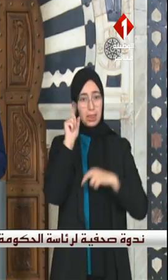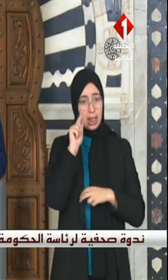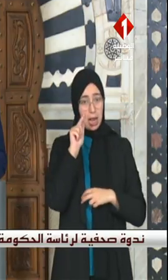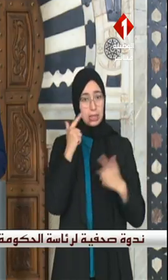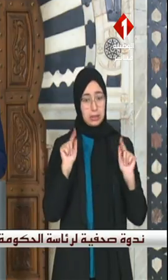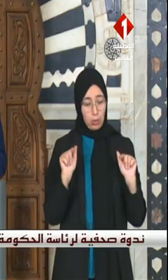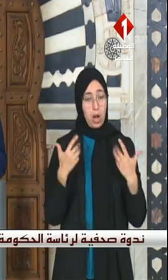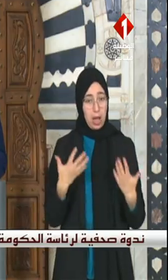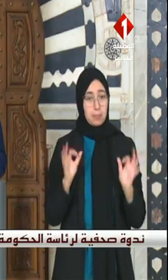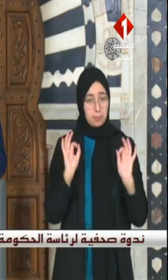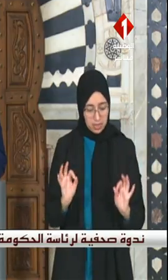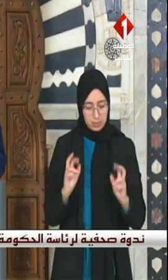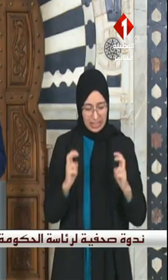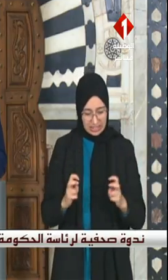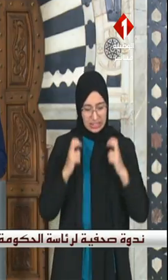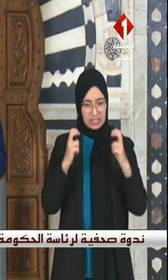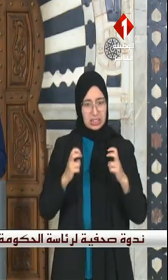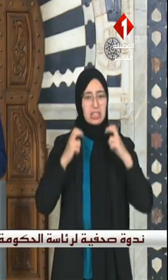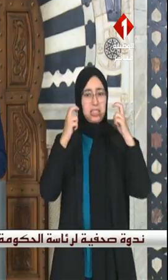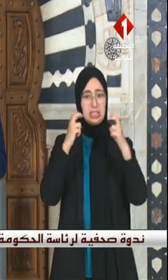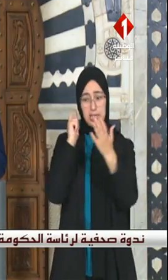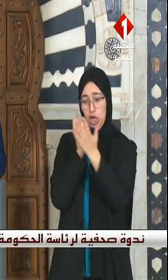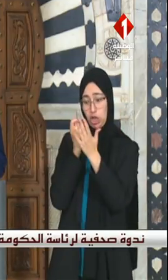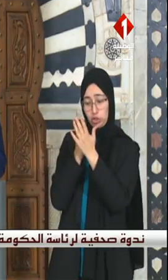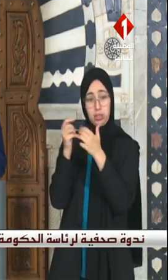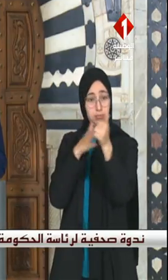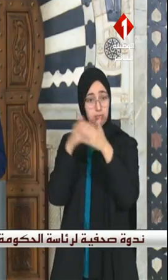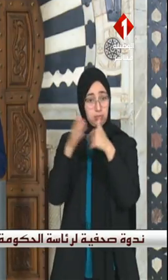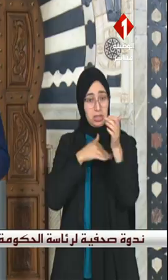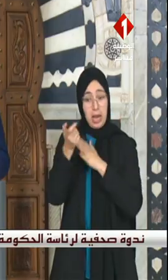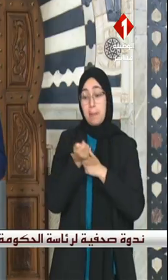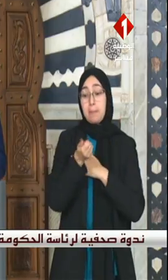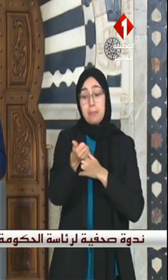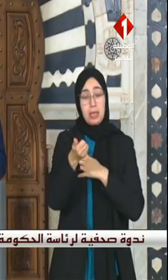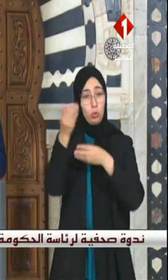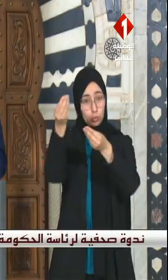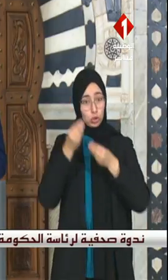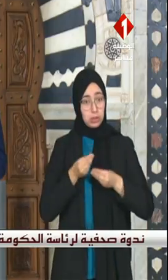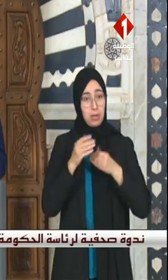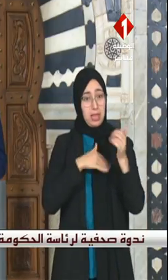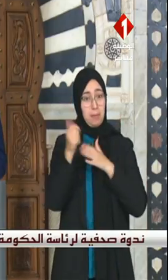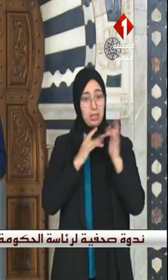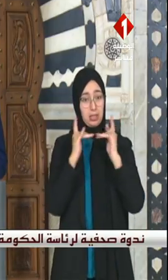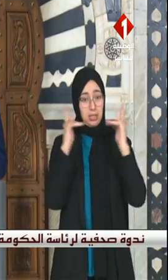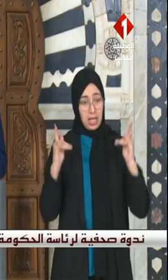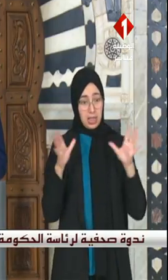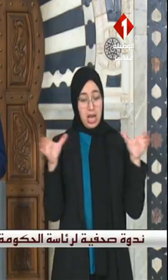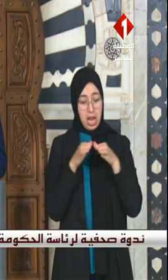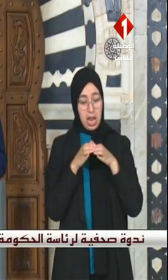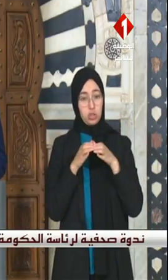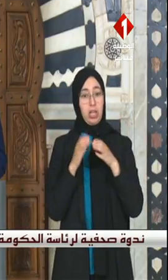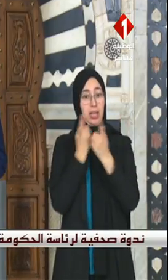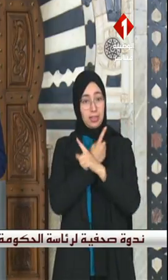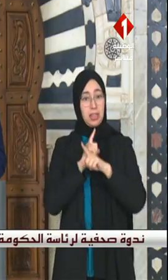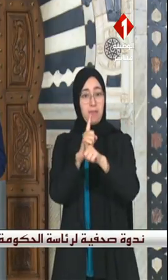حاليا، القدرة هذه قاعدة تتطور سواء بالاقتناءات اللي إن شاء الله تكون قريبة فيو اللي تعهدت بها لجنة تابعة وزارة